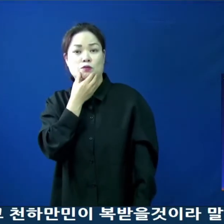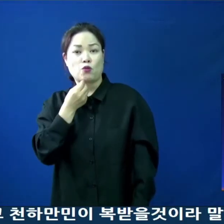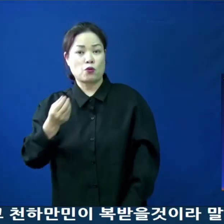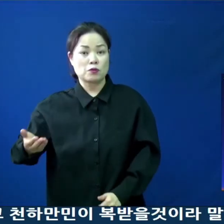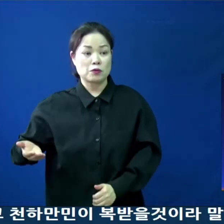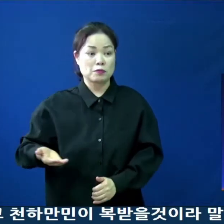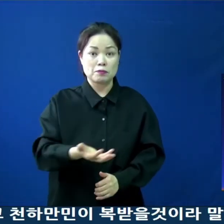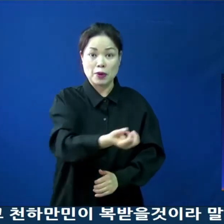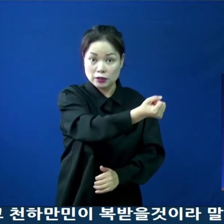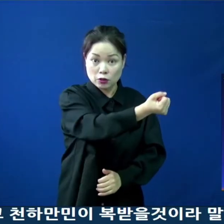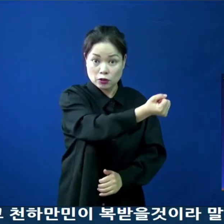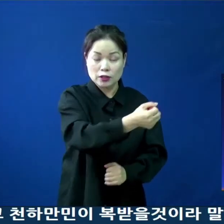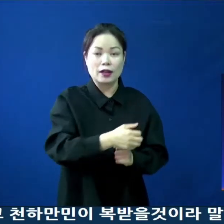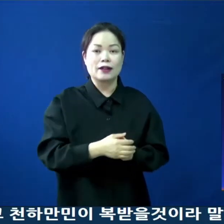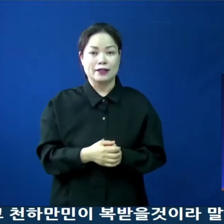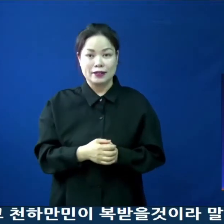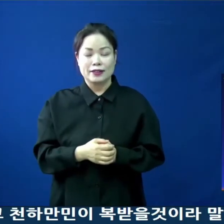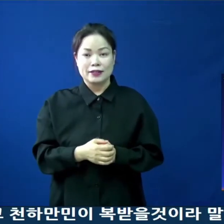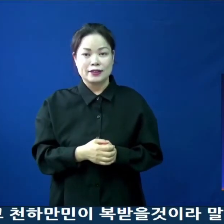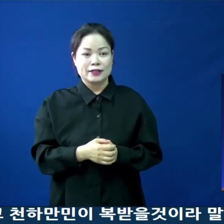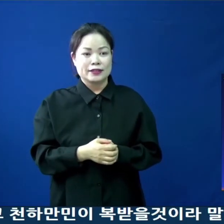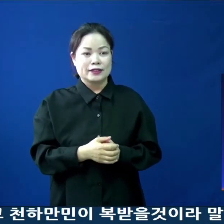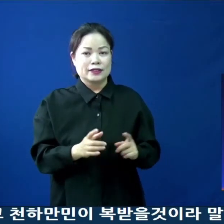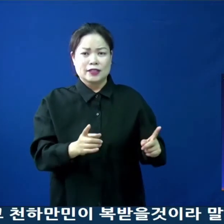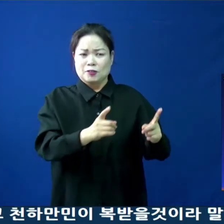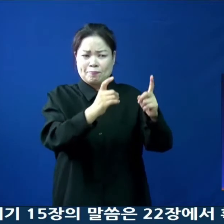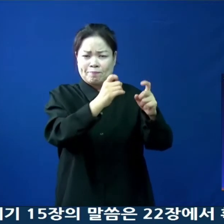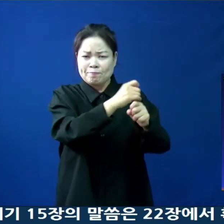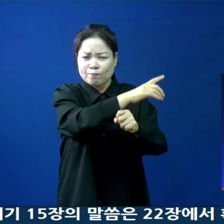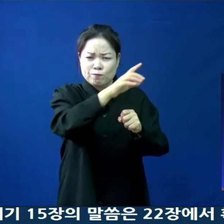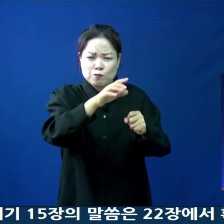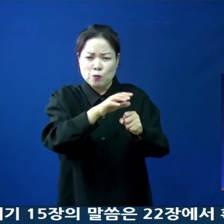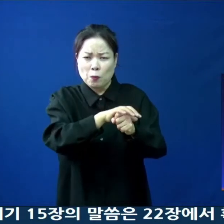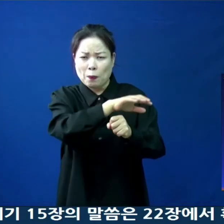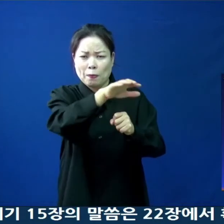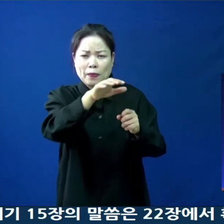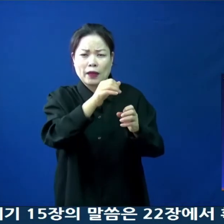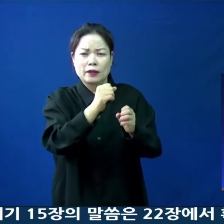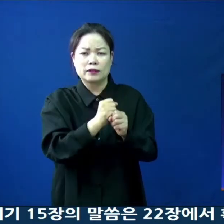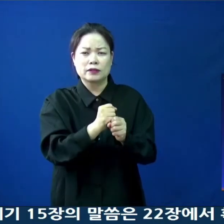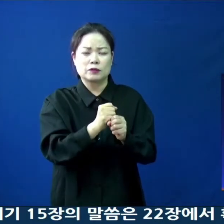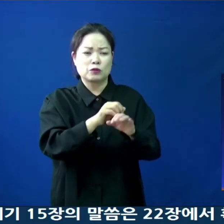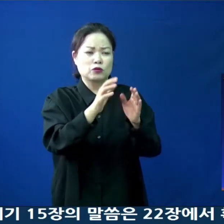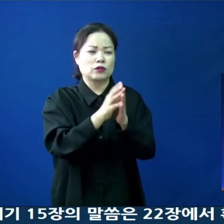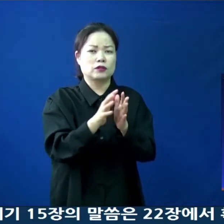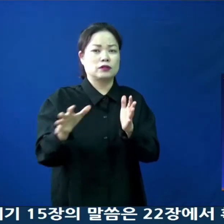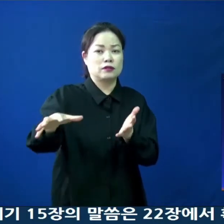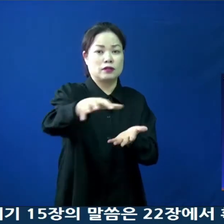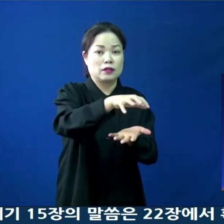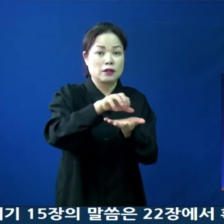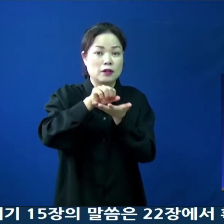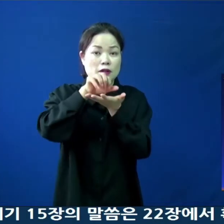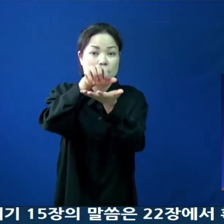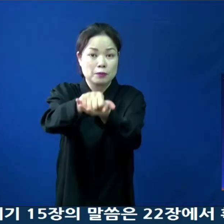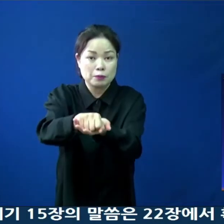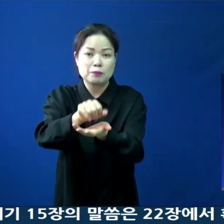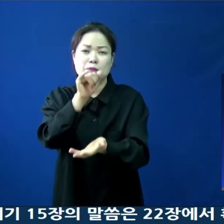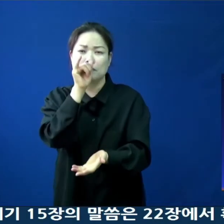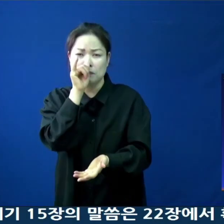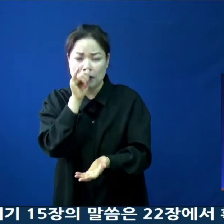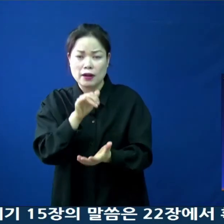것이다, 그리고 대적의 성문을 차지하게 될 것이다 라고 말씀합니다. 그러니까